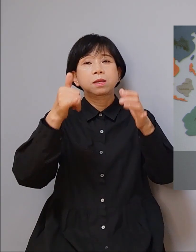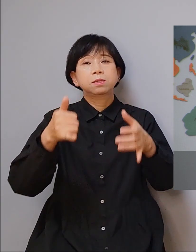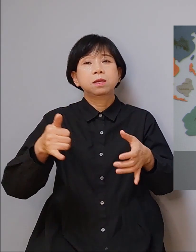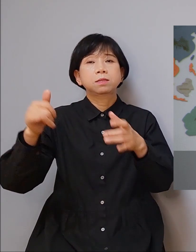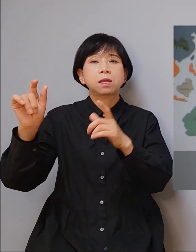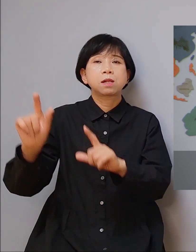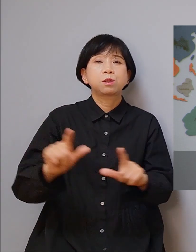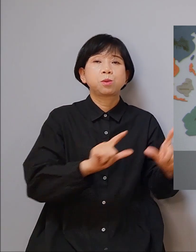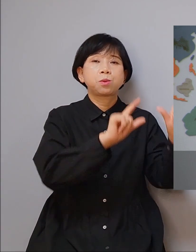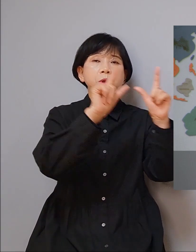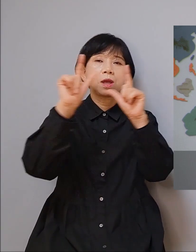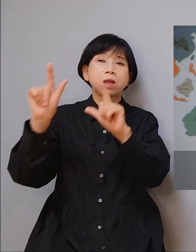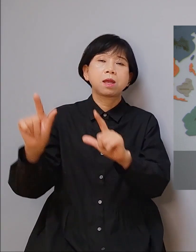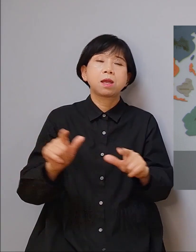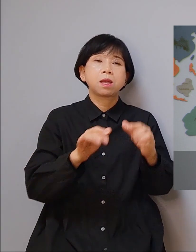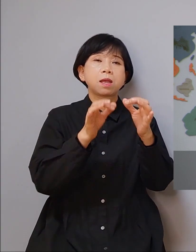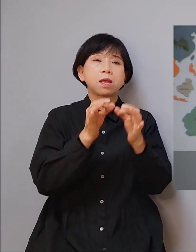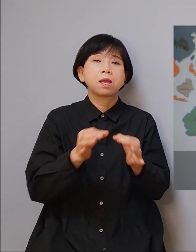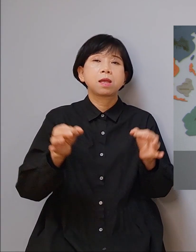바른 세상 살